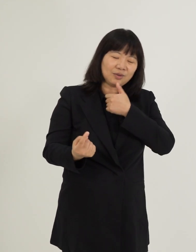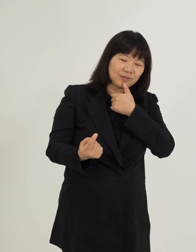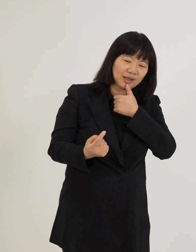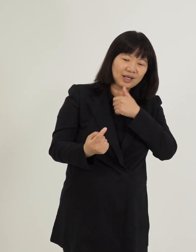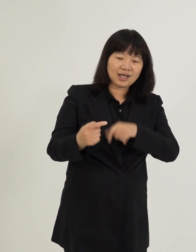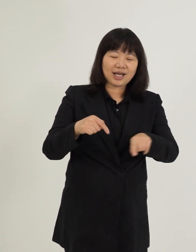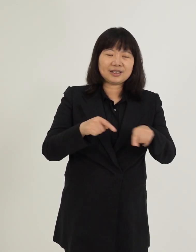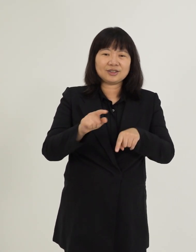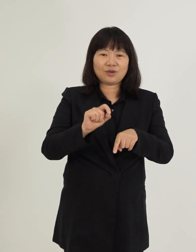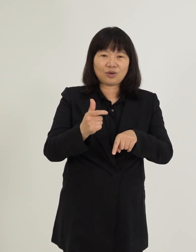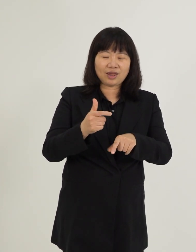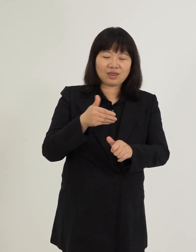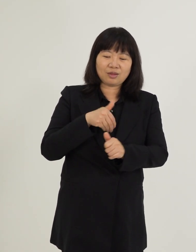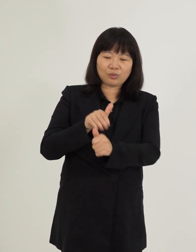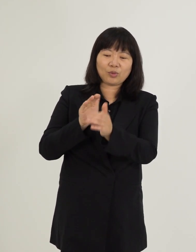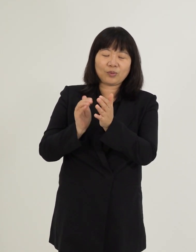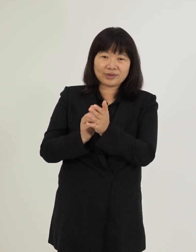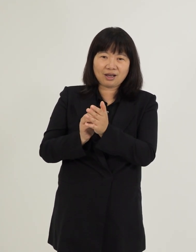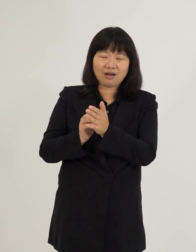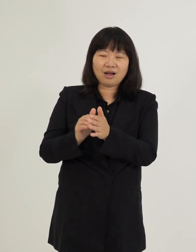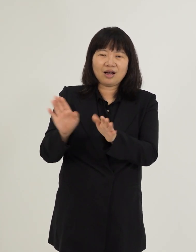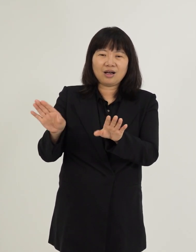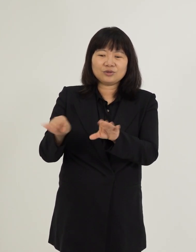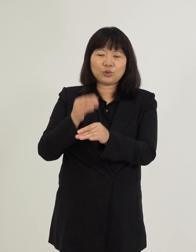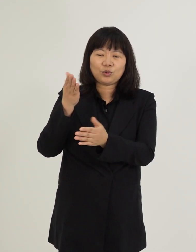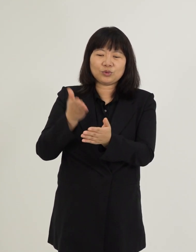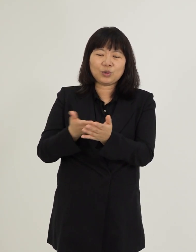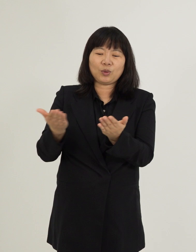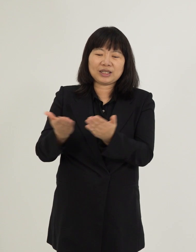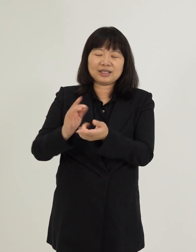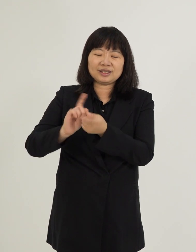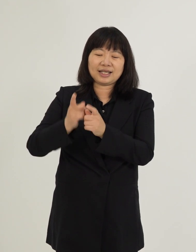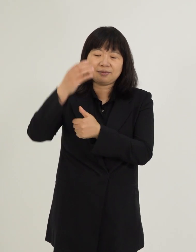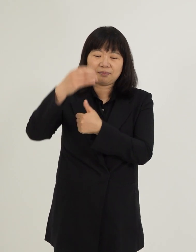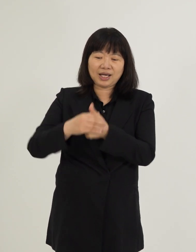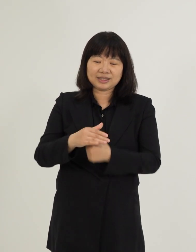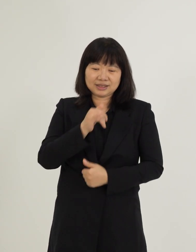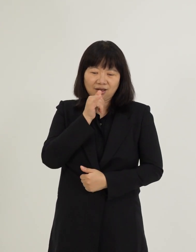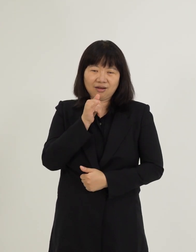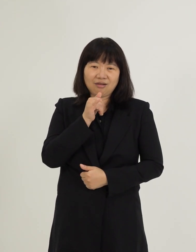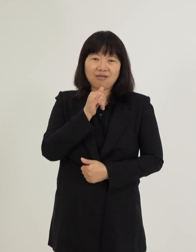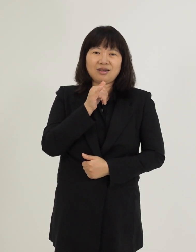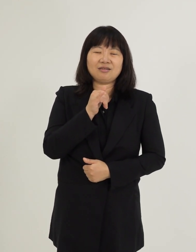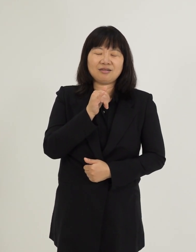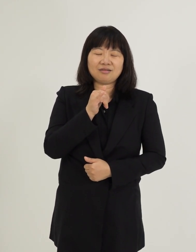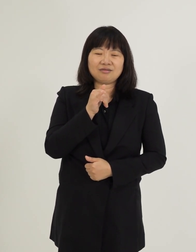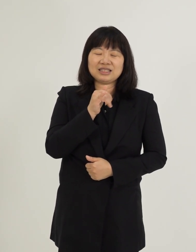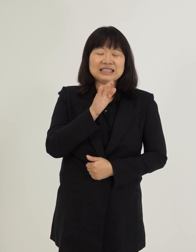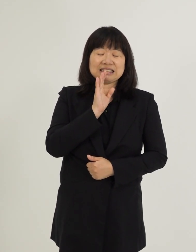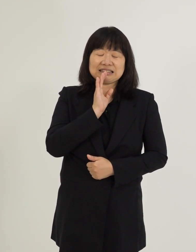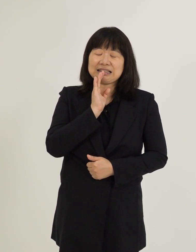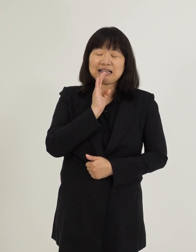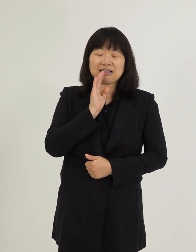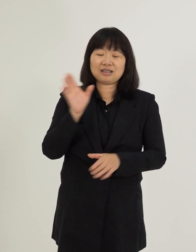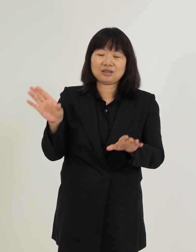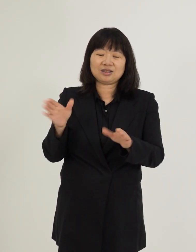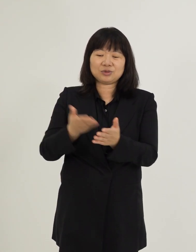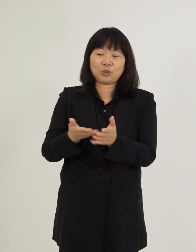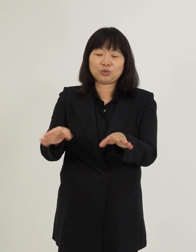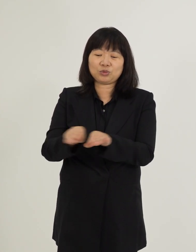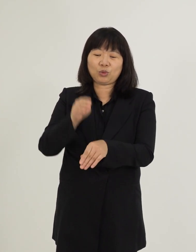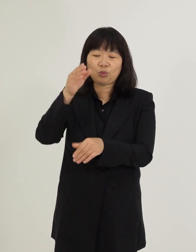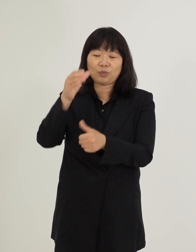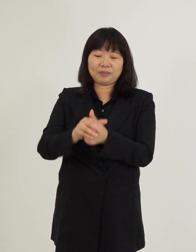행정관으로 파견을 해서 총독의 역할을 맡긴 거예요. 그러니까 진짜 총독이 아니에요, 빌라도는.